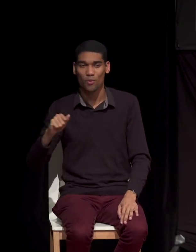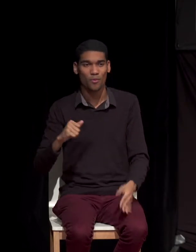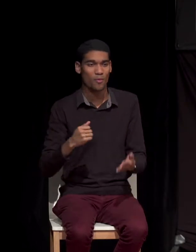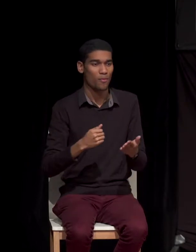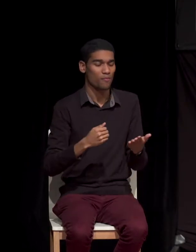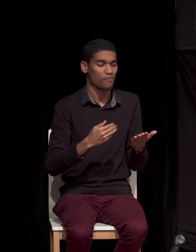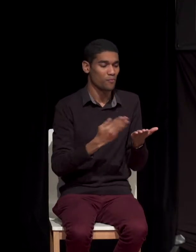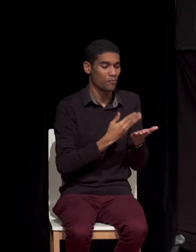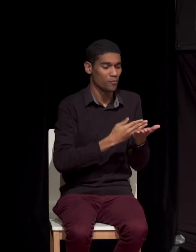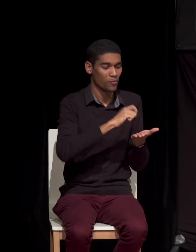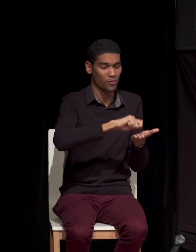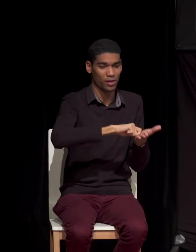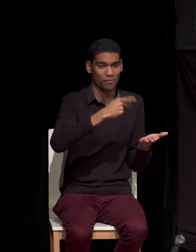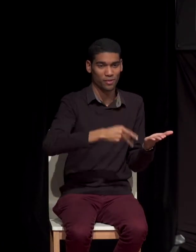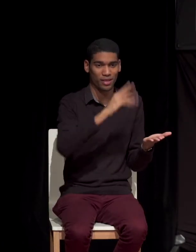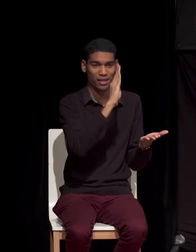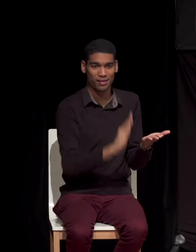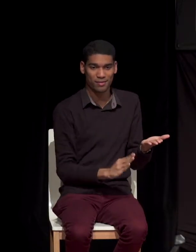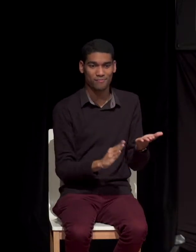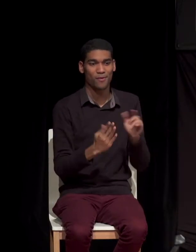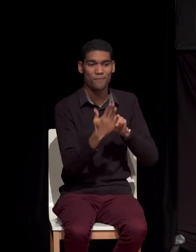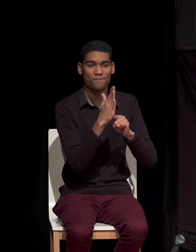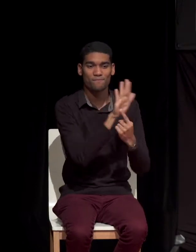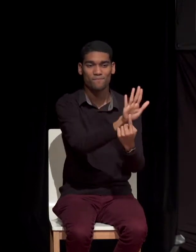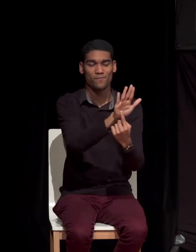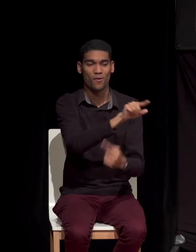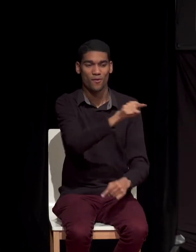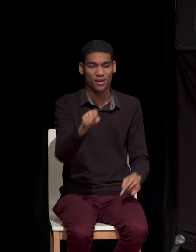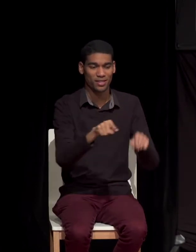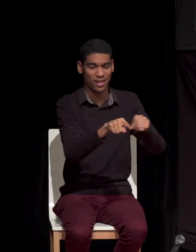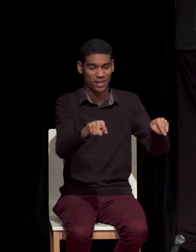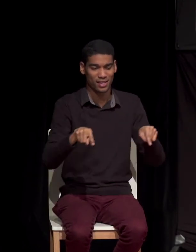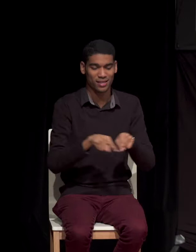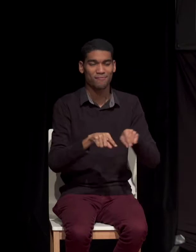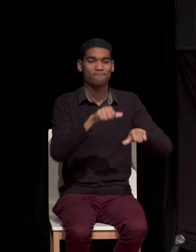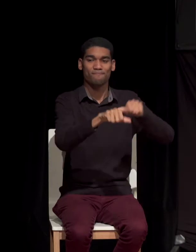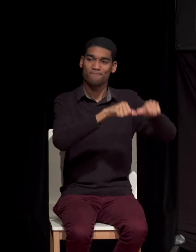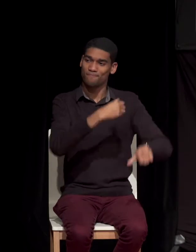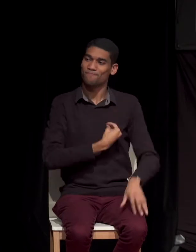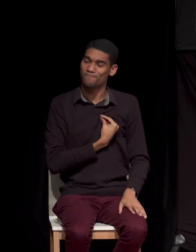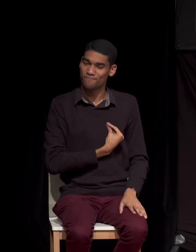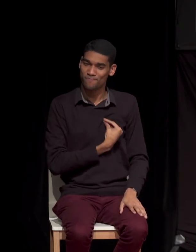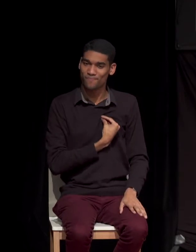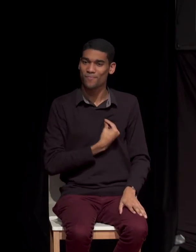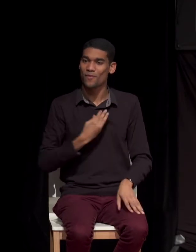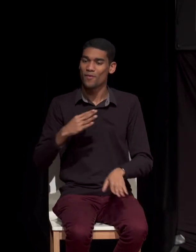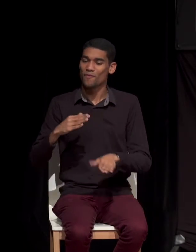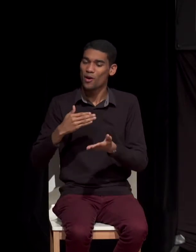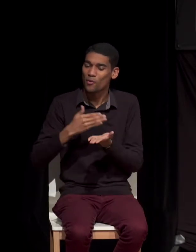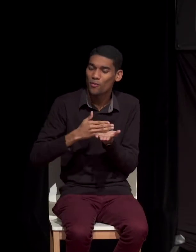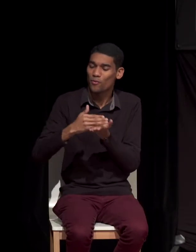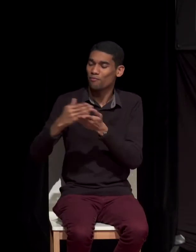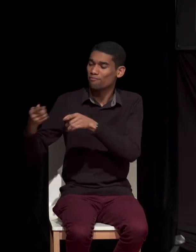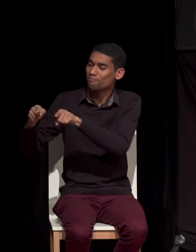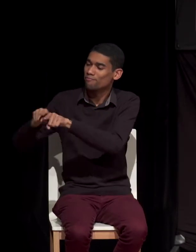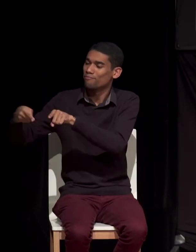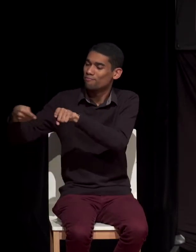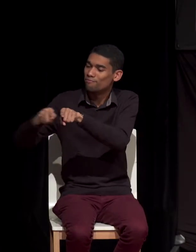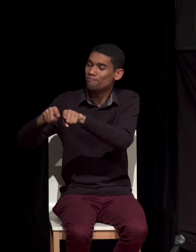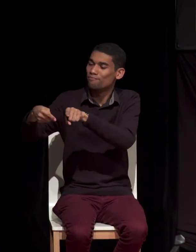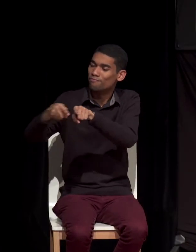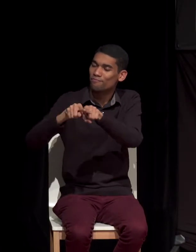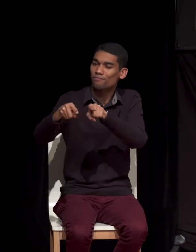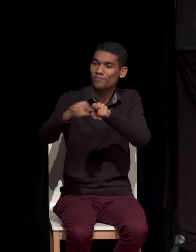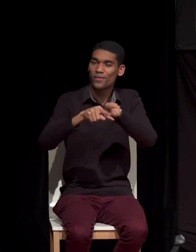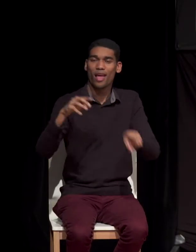para a sala de aula, e aquilo já vai mudar. Uma pessoa, duas, um pai, vai se associando com essa rede. O trabalho ele não é imediato. A gente